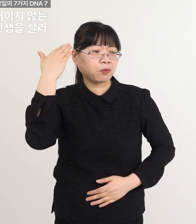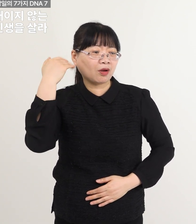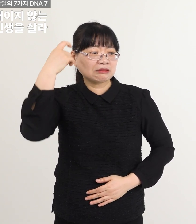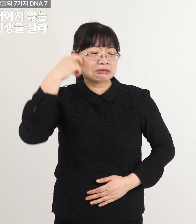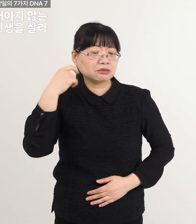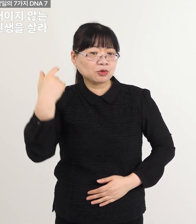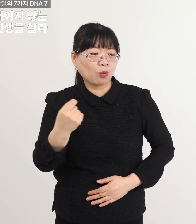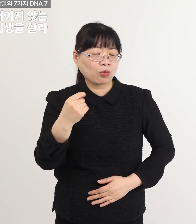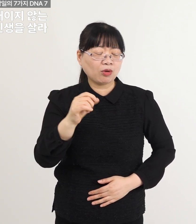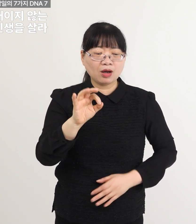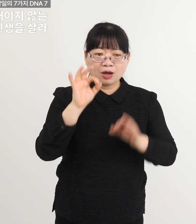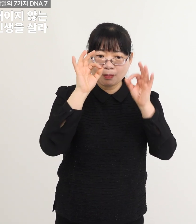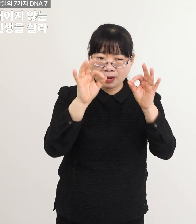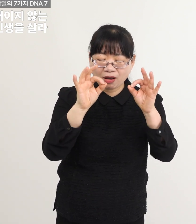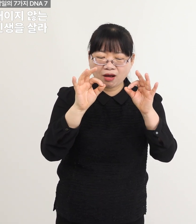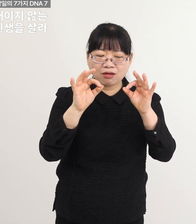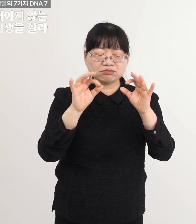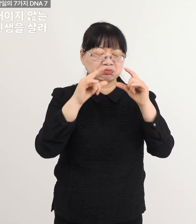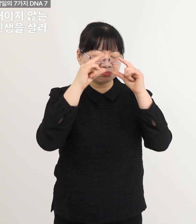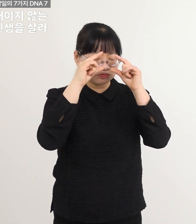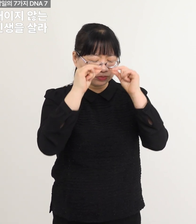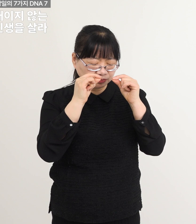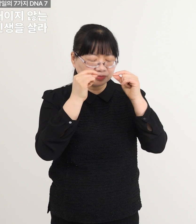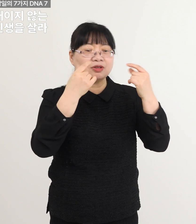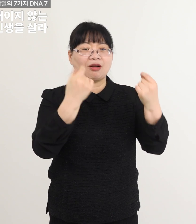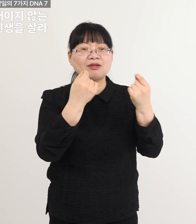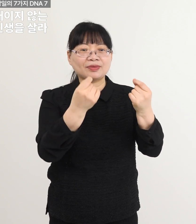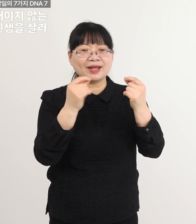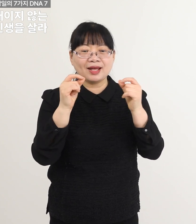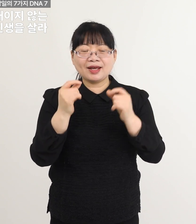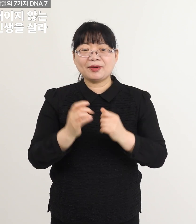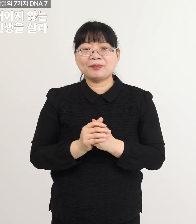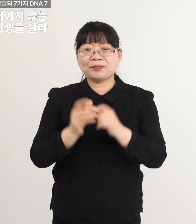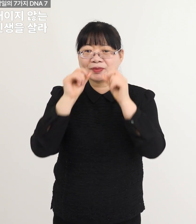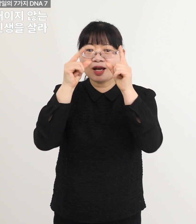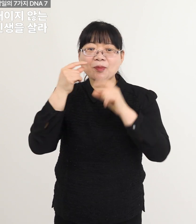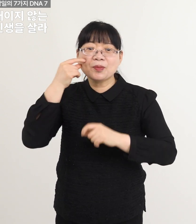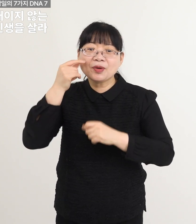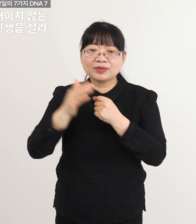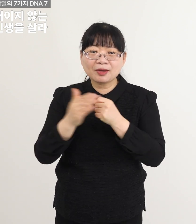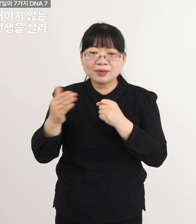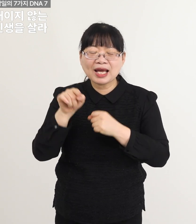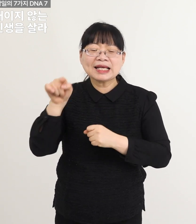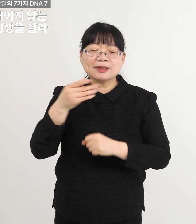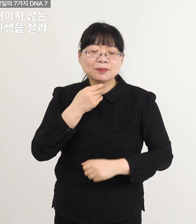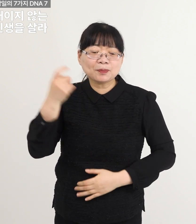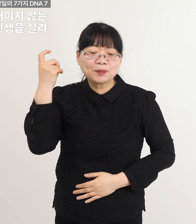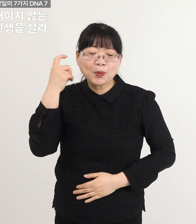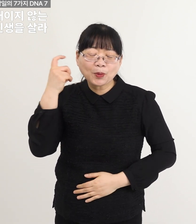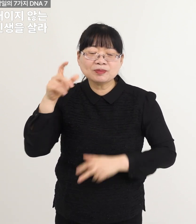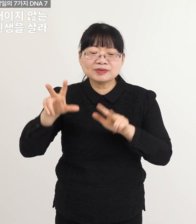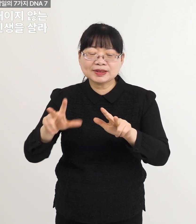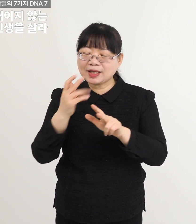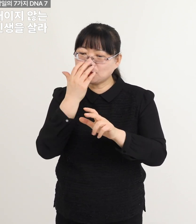못하고 깨닫지 못하는구나. 그래서 이 복음이 어디로 넘어갈 것을